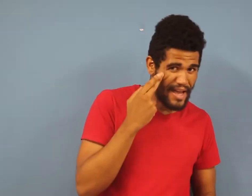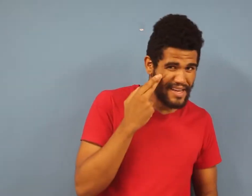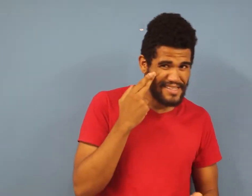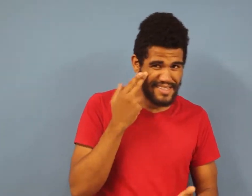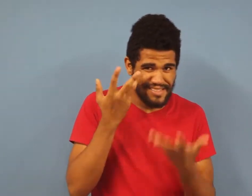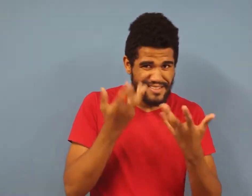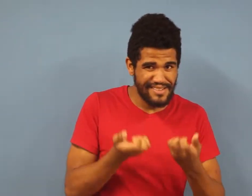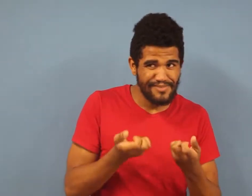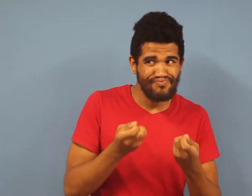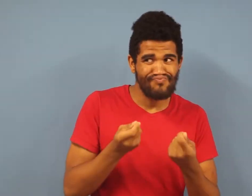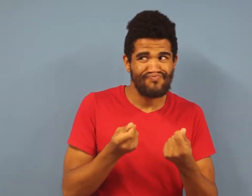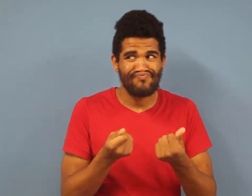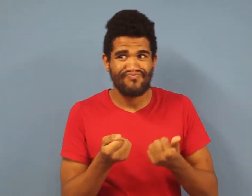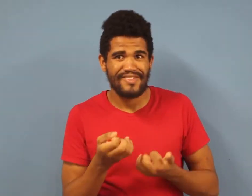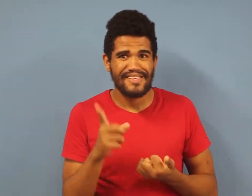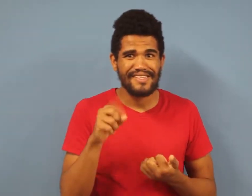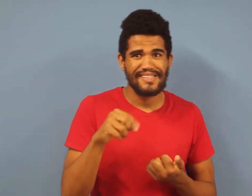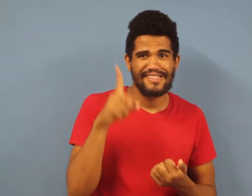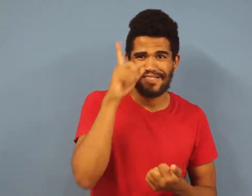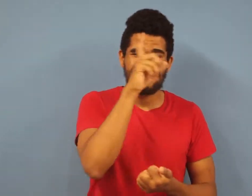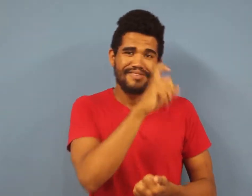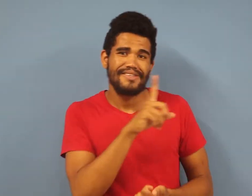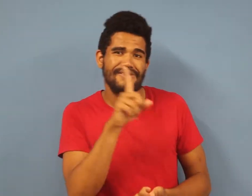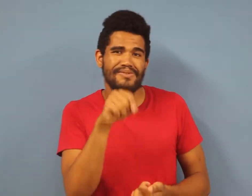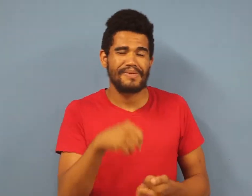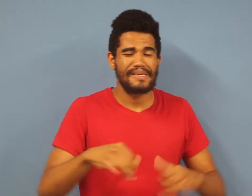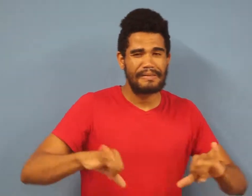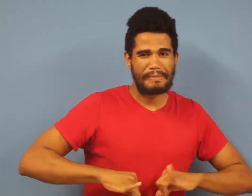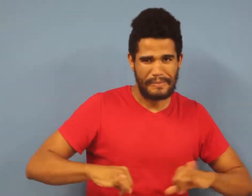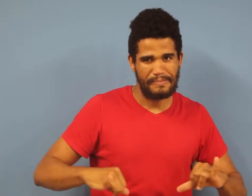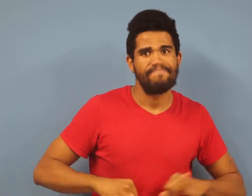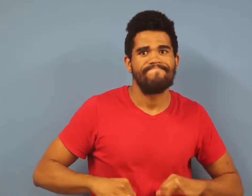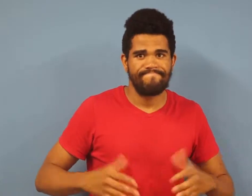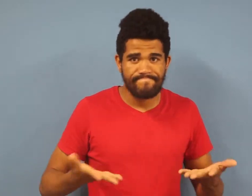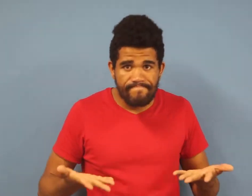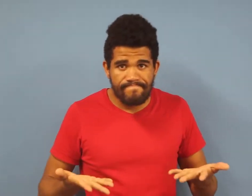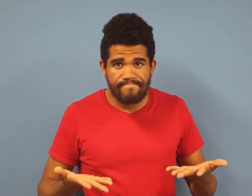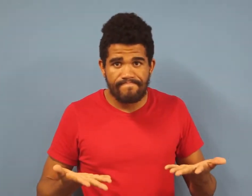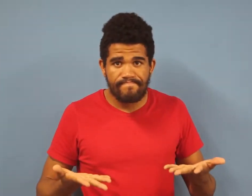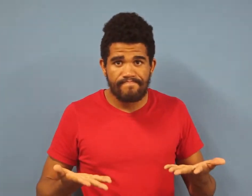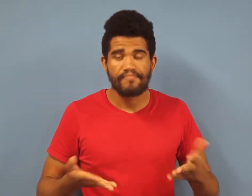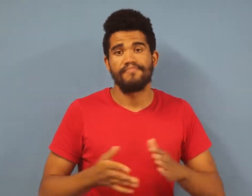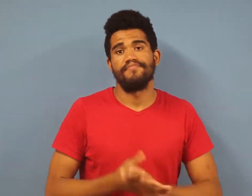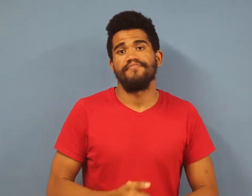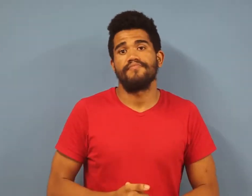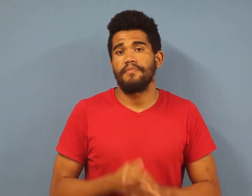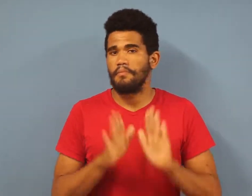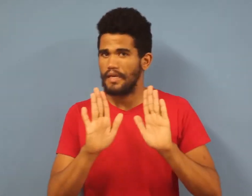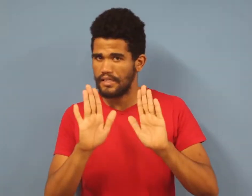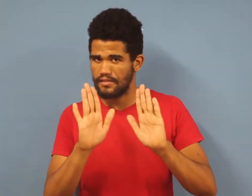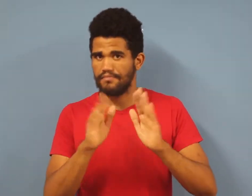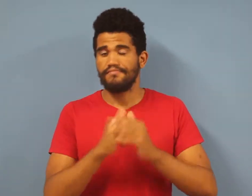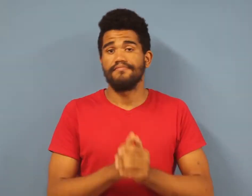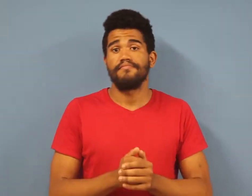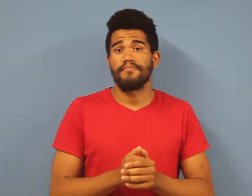encarado como algo muito difícil e venoso. Tempo de espera. No entanto, grande